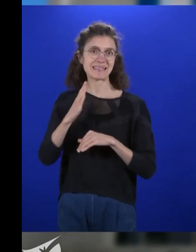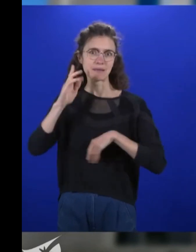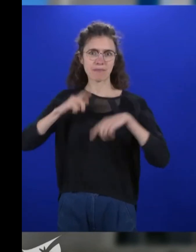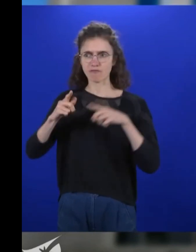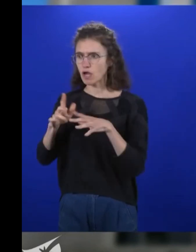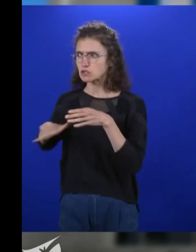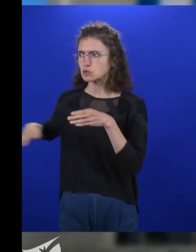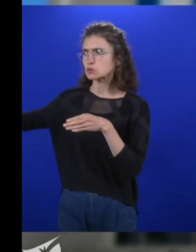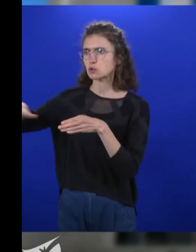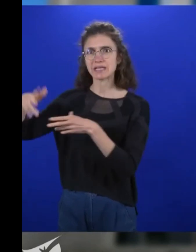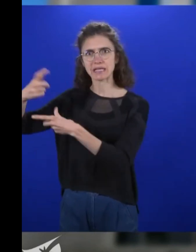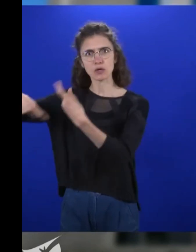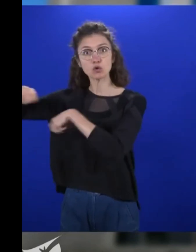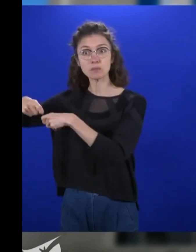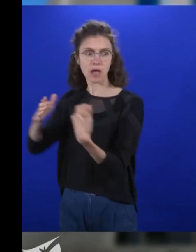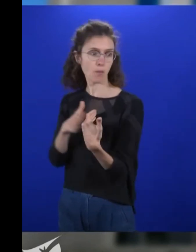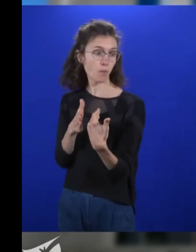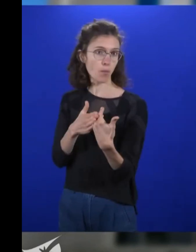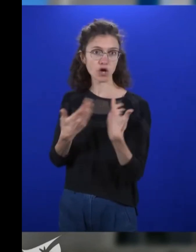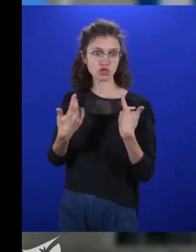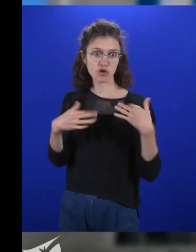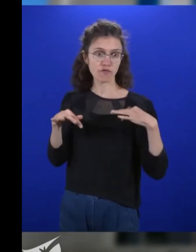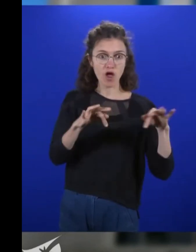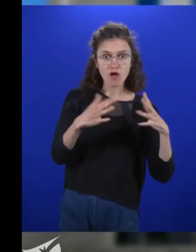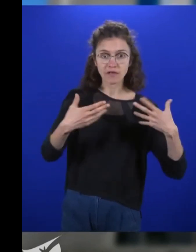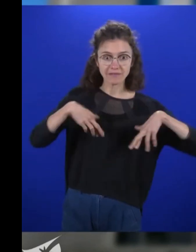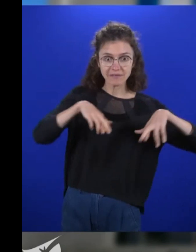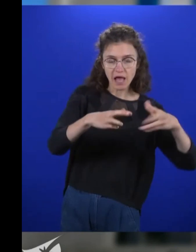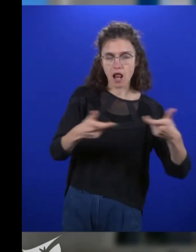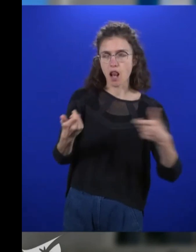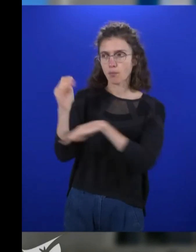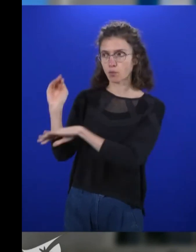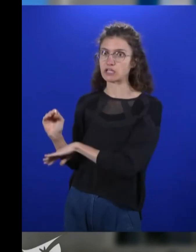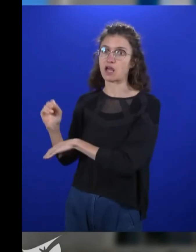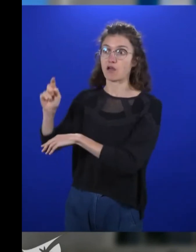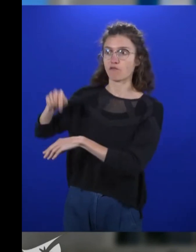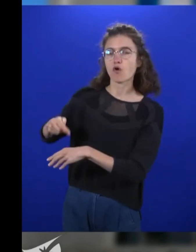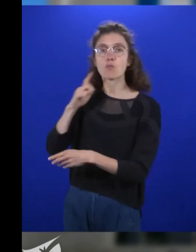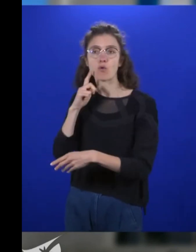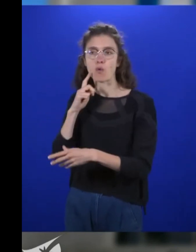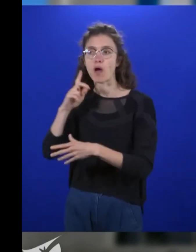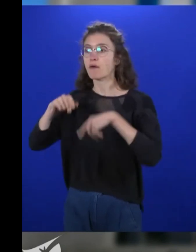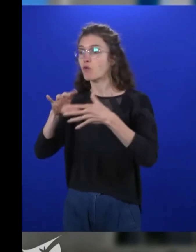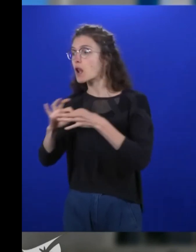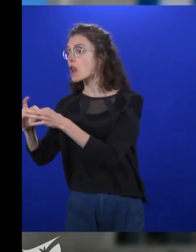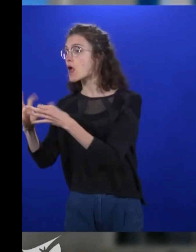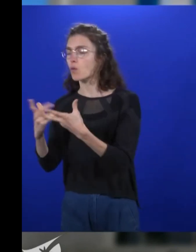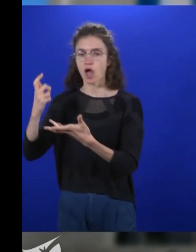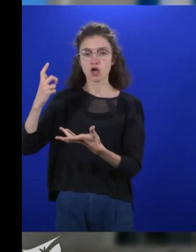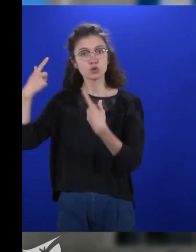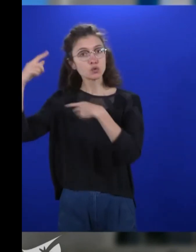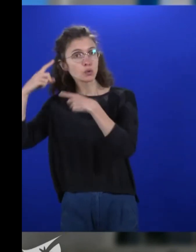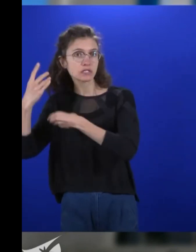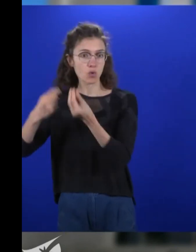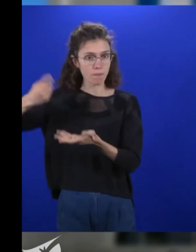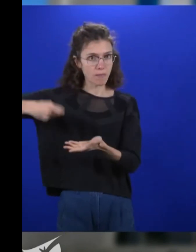zones d'activité économique importantes liées à l'industrie, l'agriculture, le tourisme ou la pêche. Enfin, pour des raisons environnementales et de